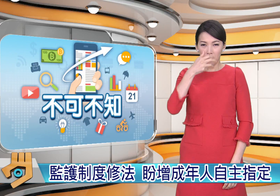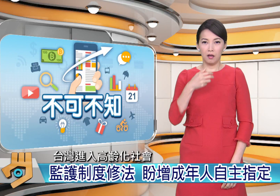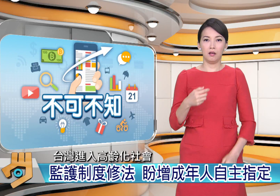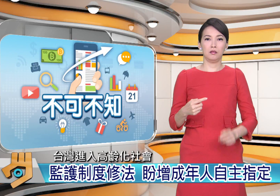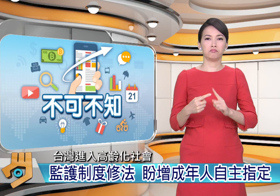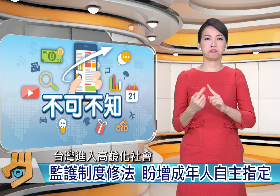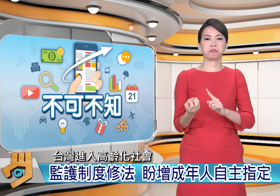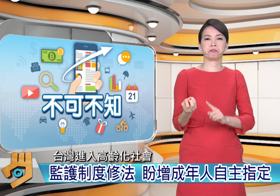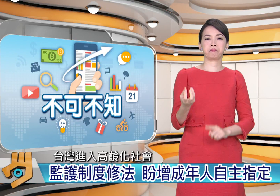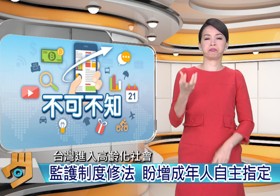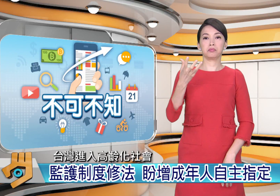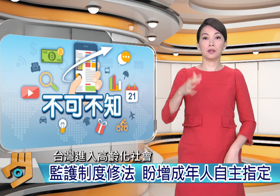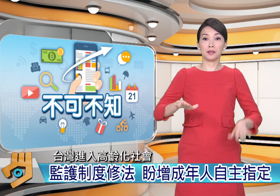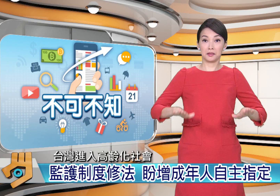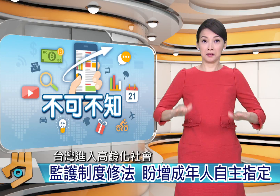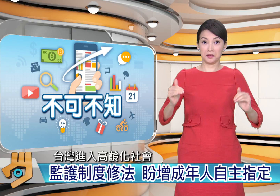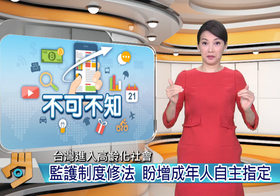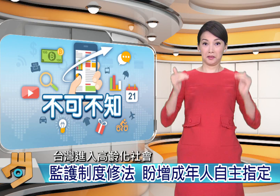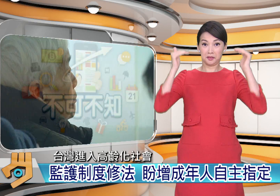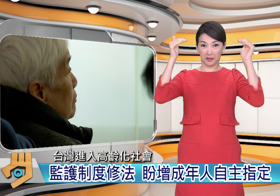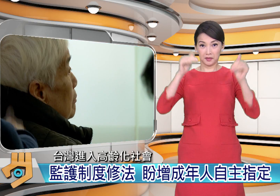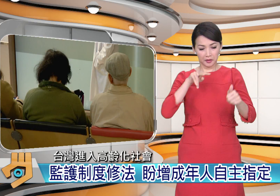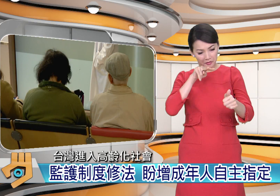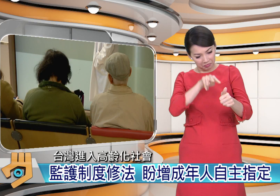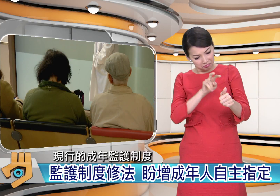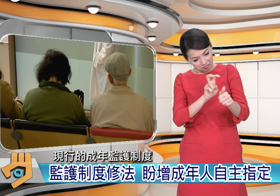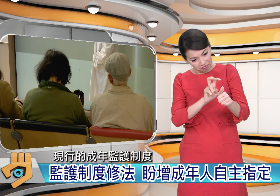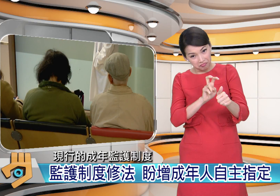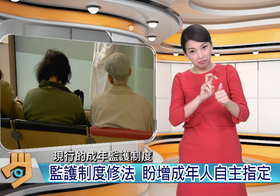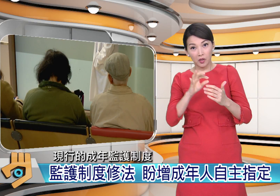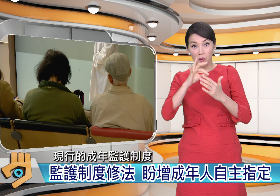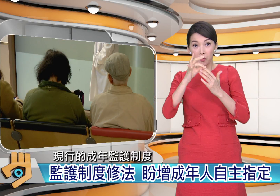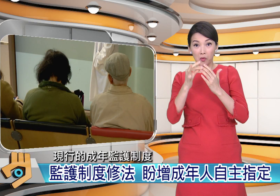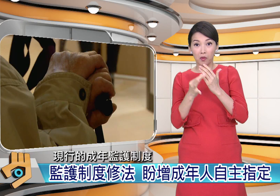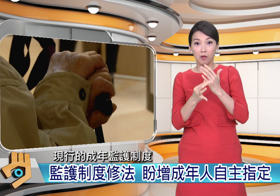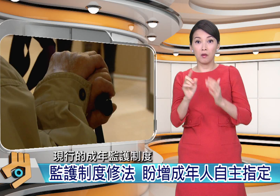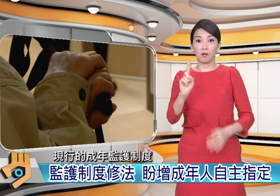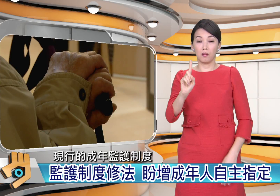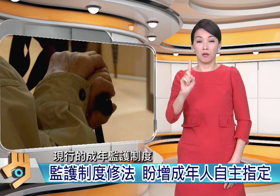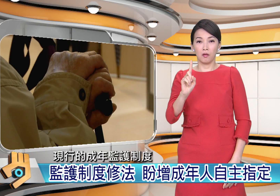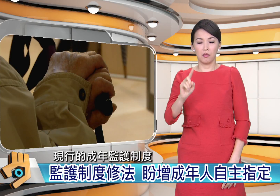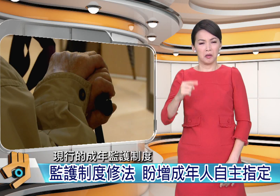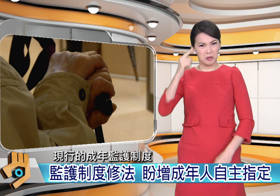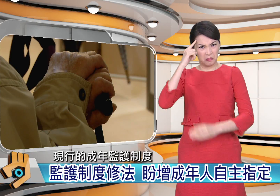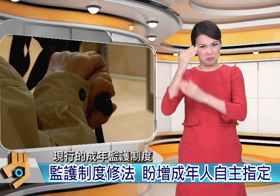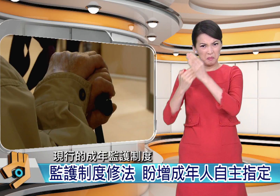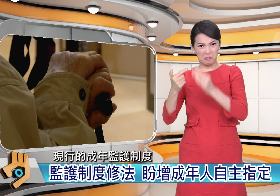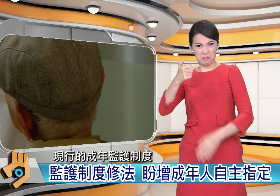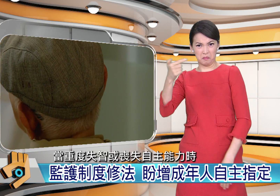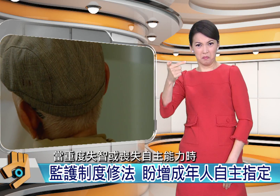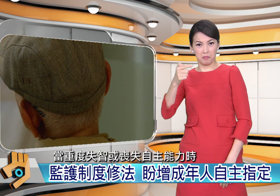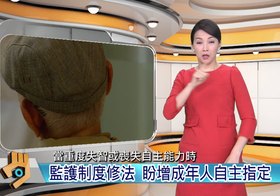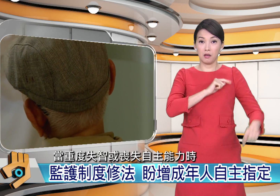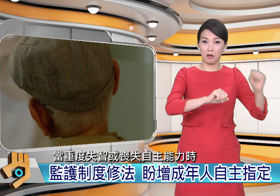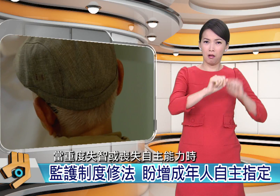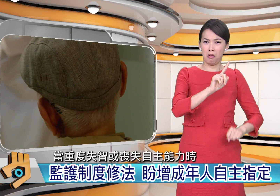台湾进入高龄化社会，现行的成年监护制度，当重度失